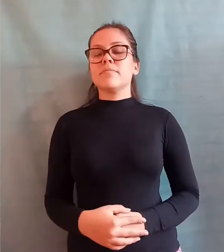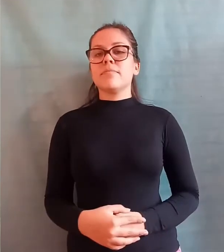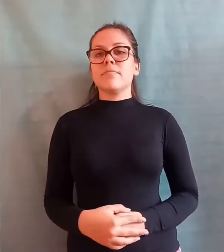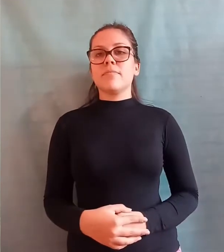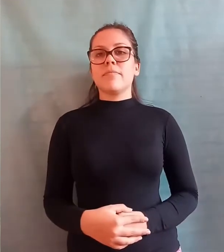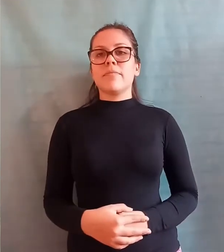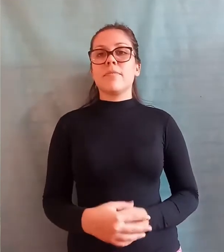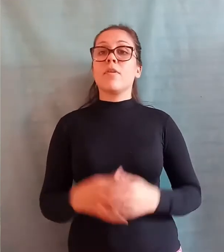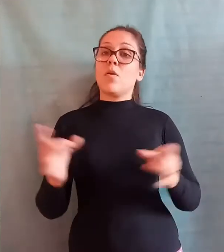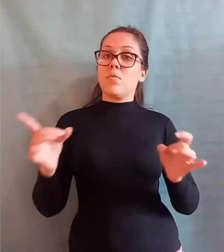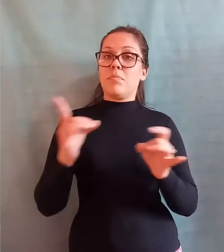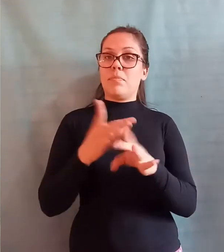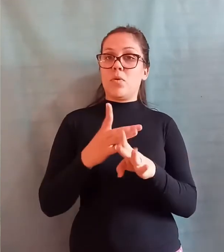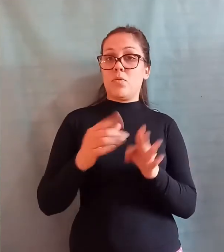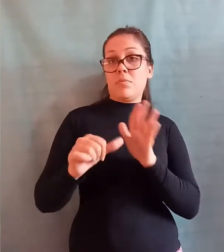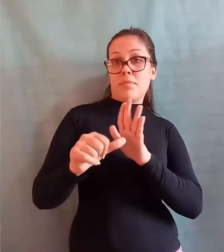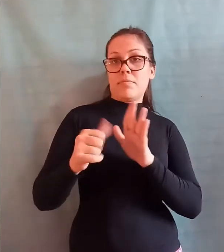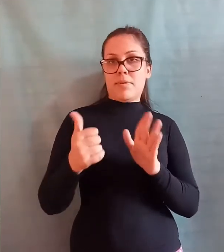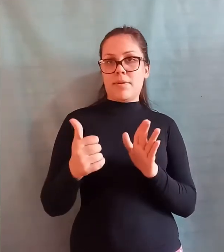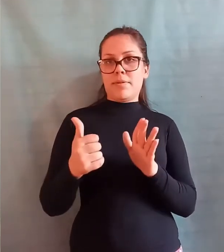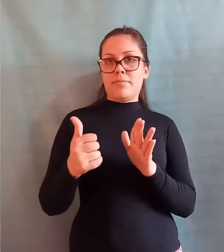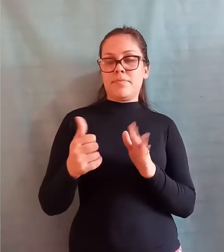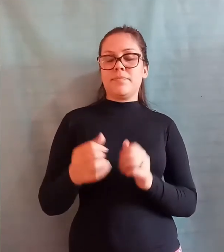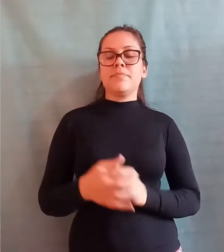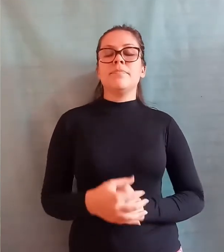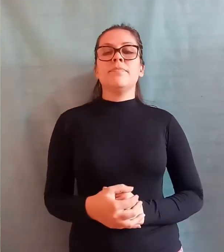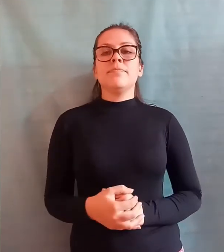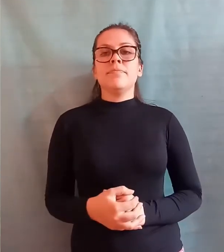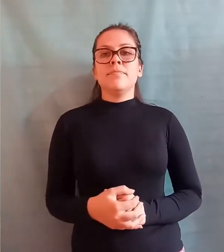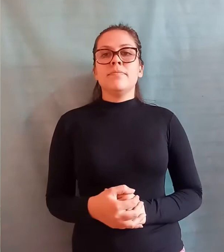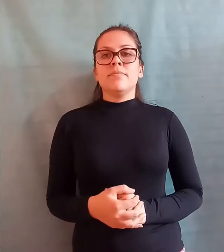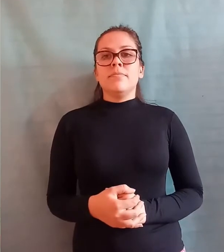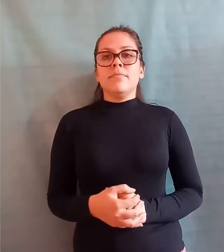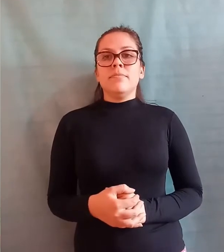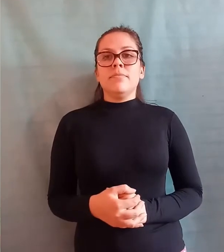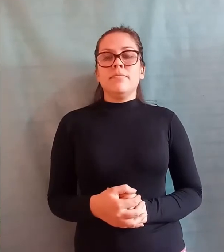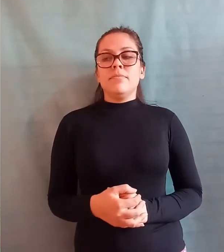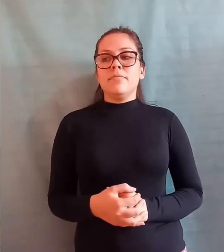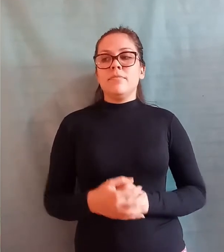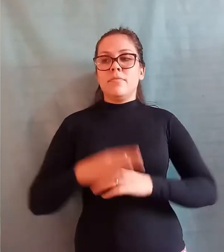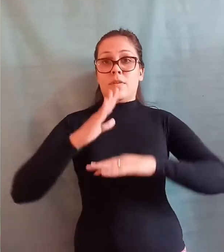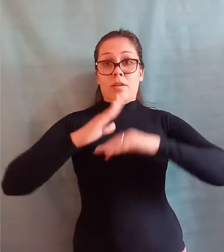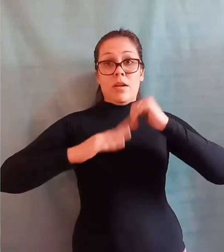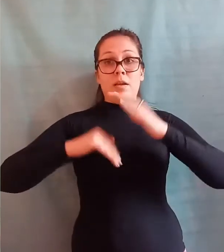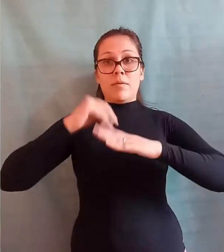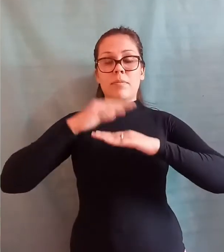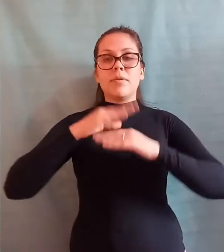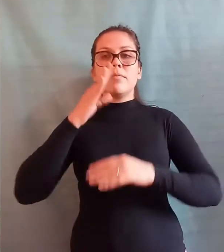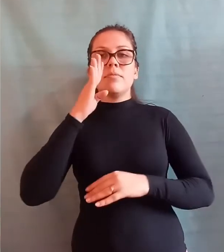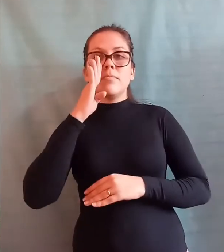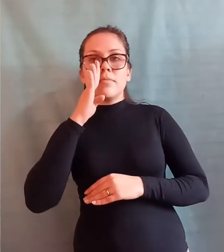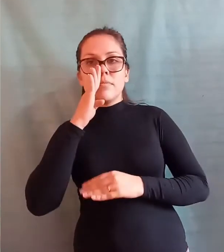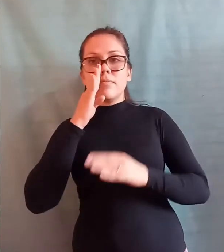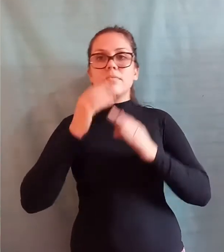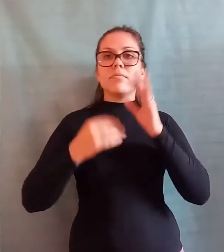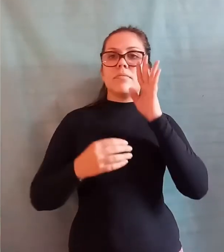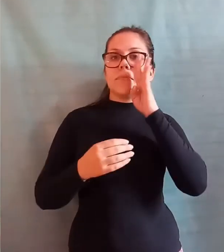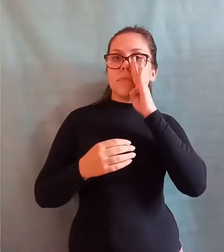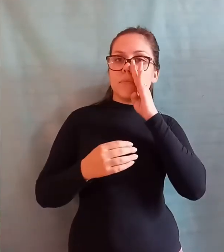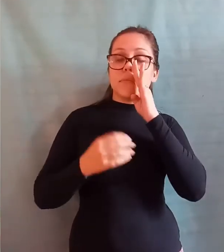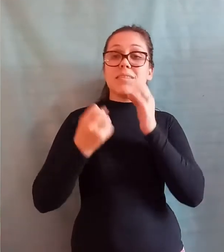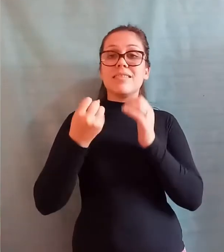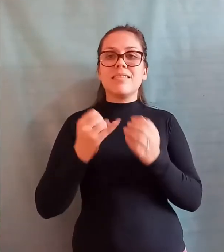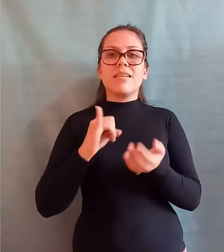Expira. Fechamos um ciclo. Certo? Essa prática das narinas alternadas, quando a gente